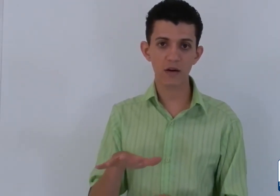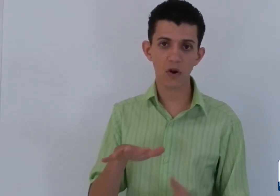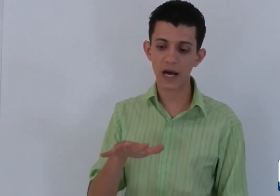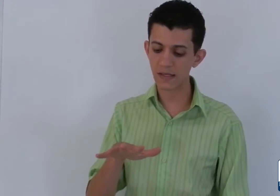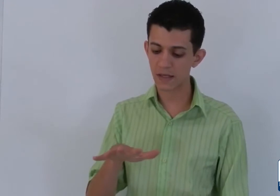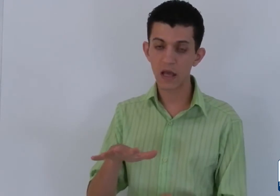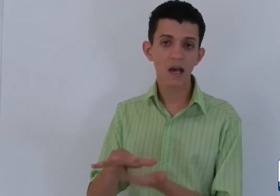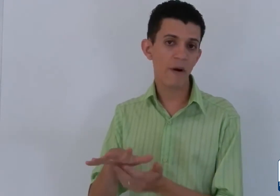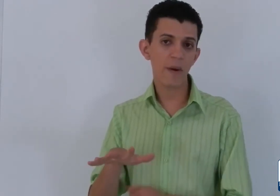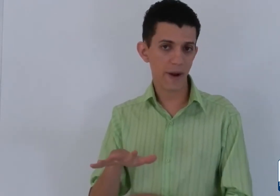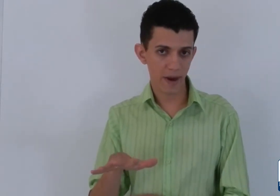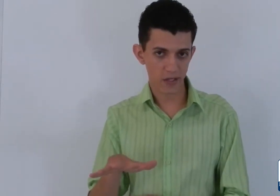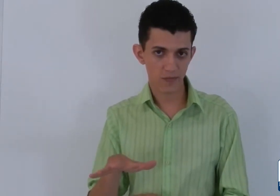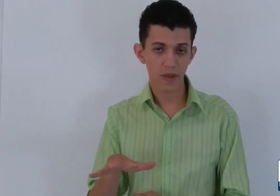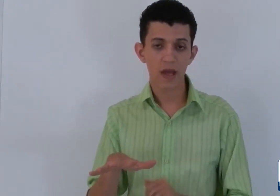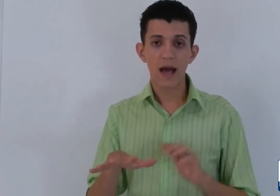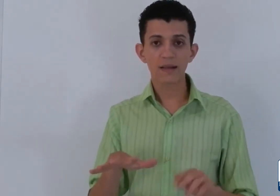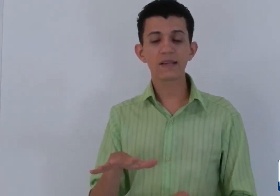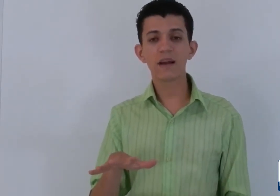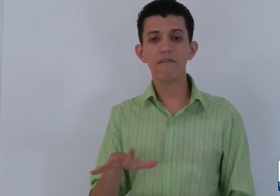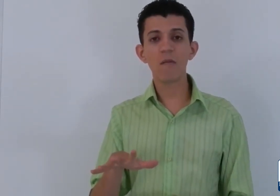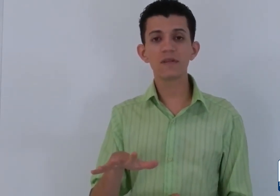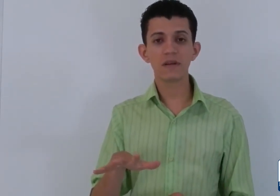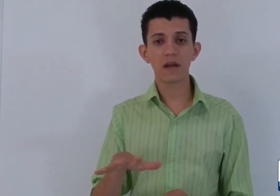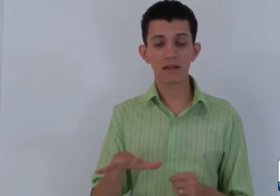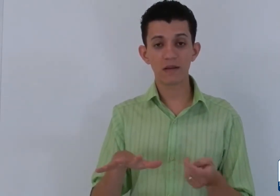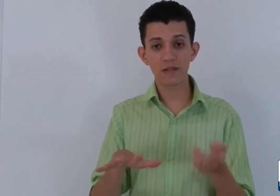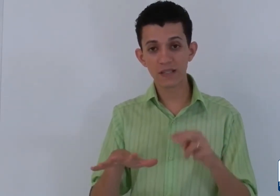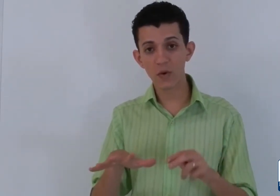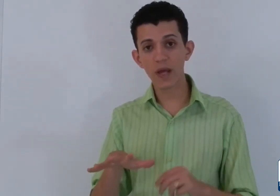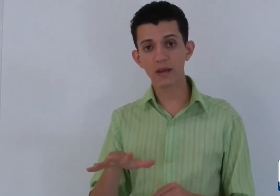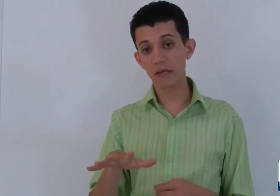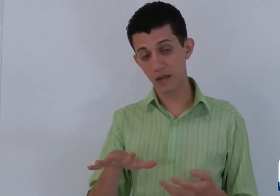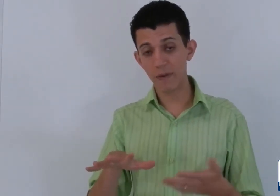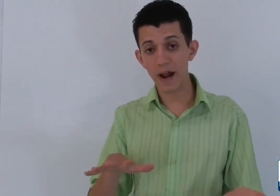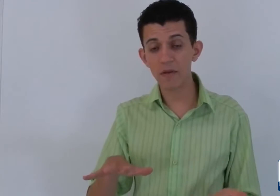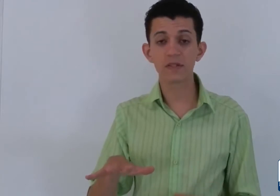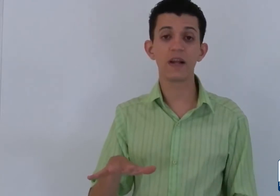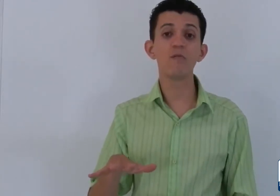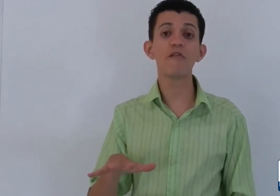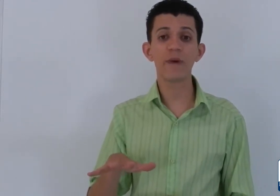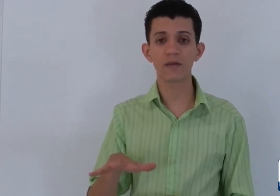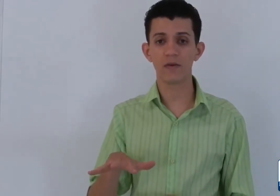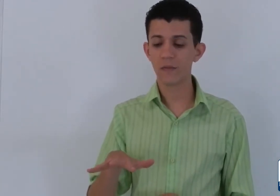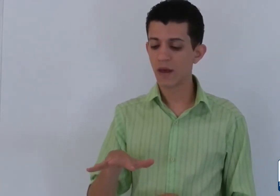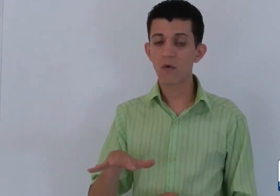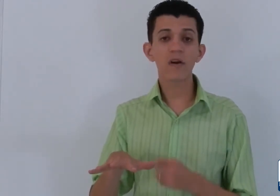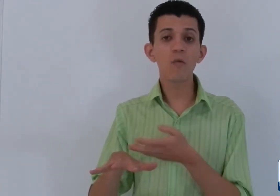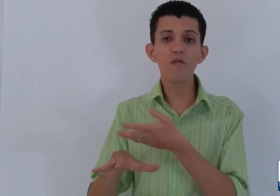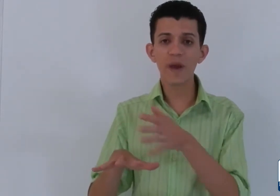você ia colocar lá assim, palma para baixo. A terceira forma, o terceiro item, o terceiro parâmetro seria o movimento. Qual que o movimento